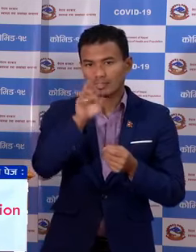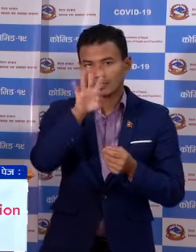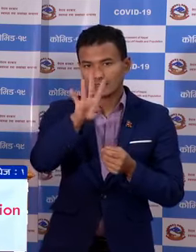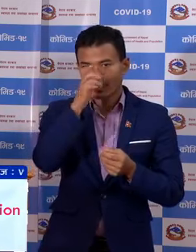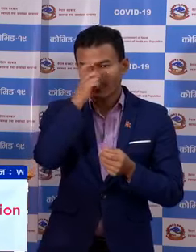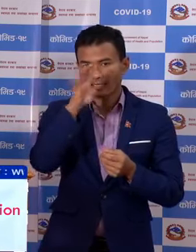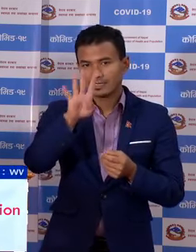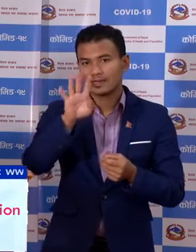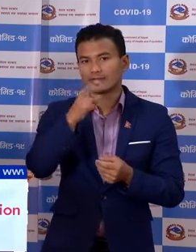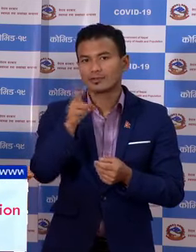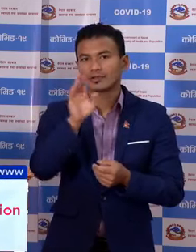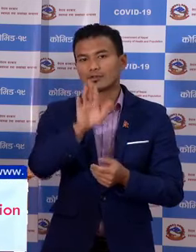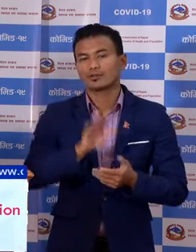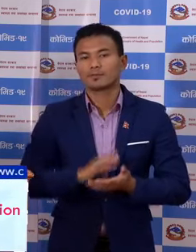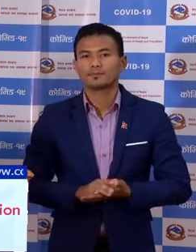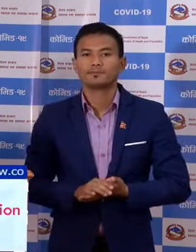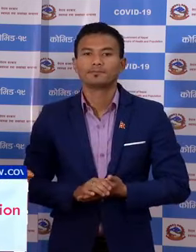4,404 छ।